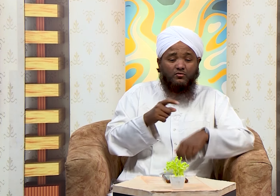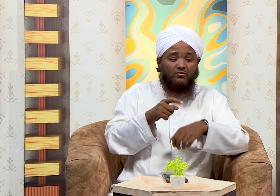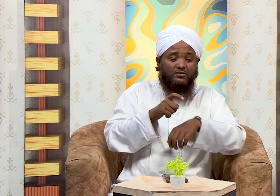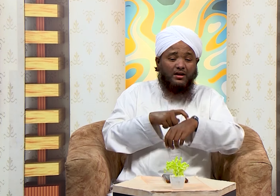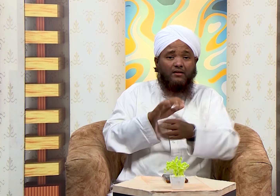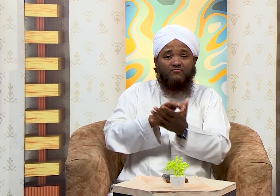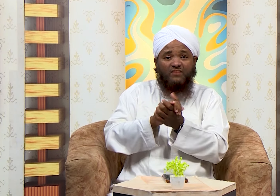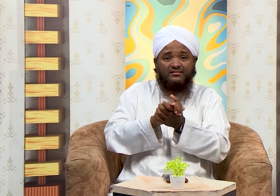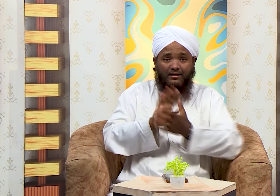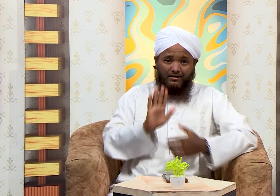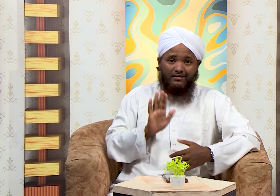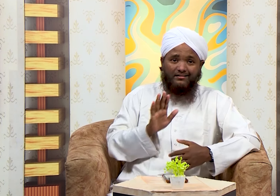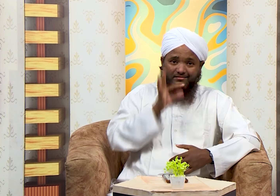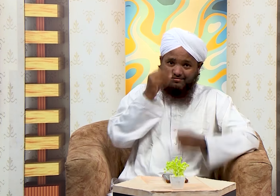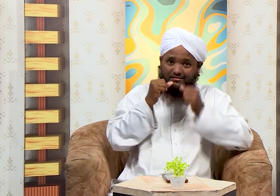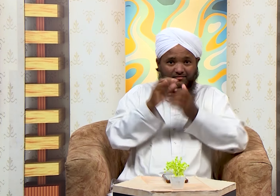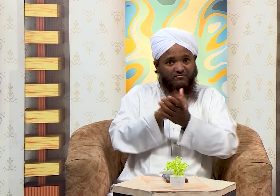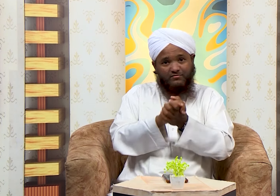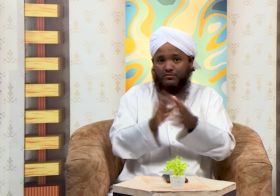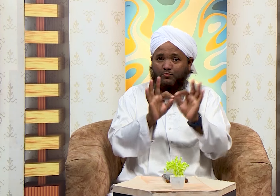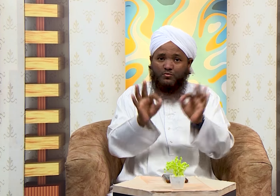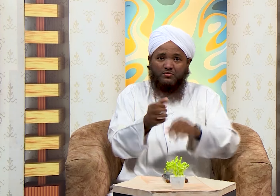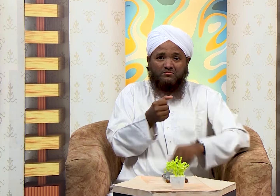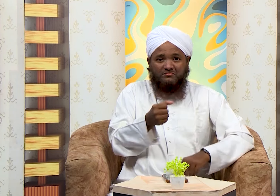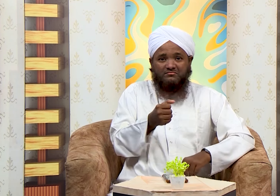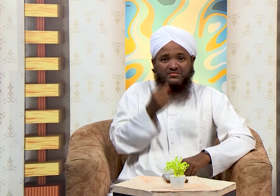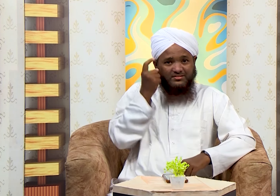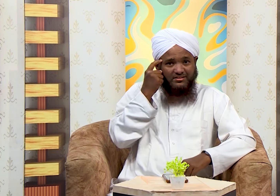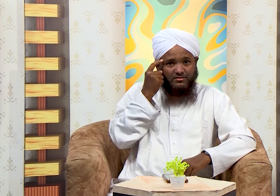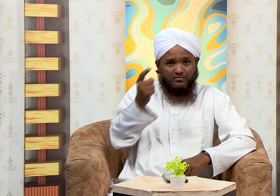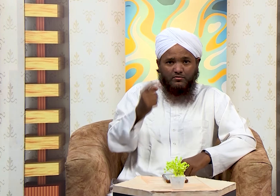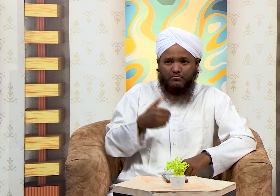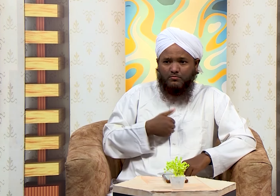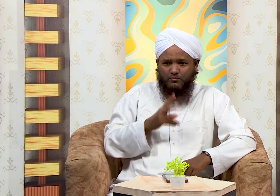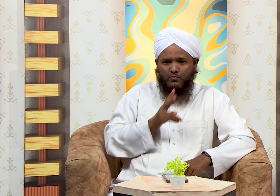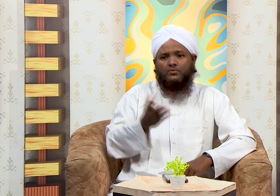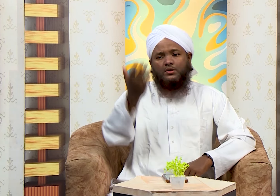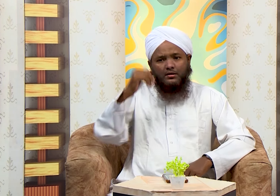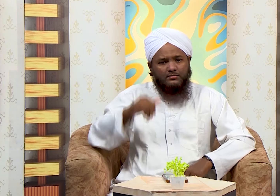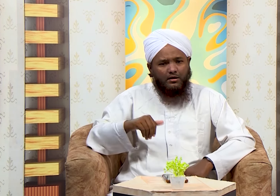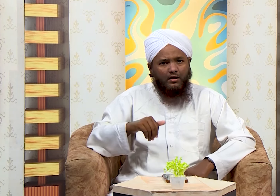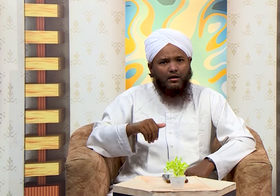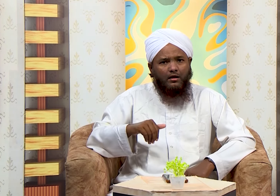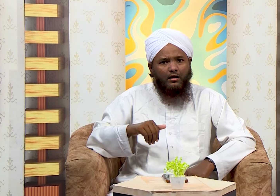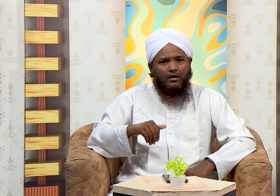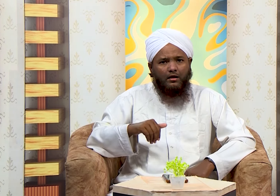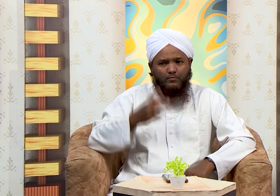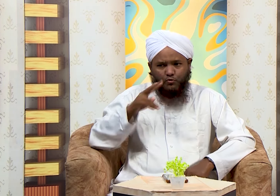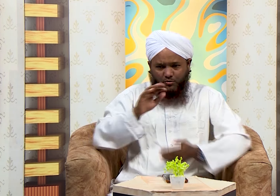پہلے ہی انداز اختیار کیا گیا تھا یہاں تو ہم بولتے ہیں تمہاری حمد کیسے ہوئی چررت کیسے ہوئی مجھ سے ایسے لینگویج میں اس انداز سے بات